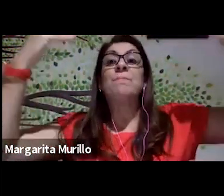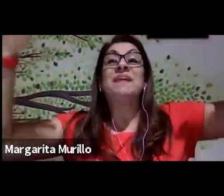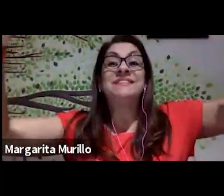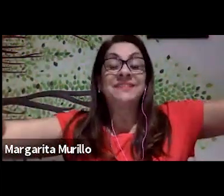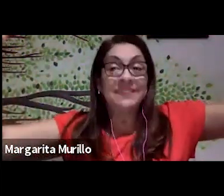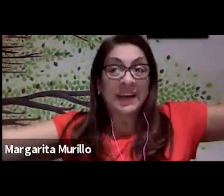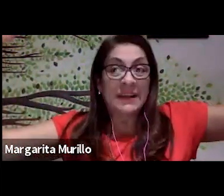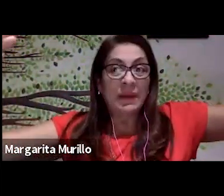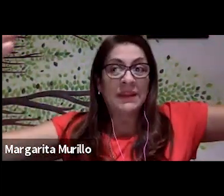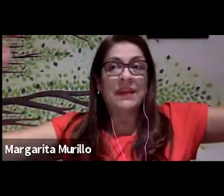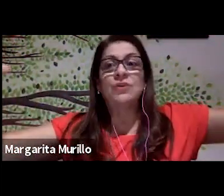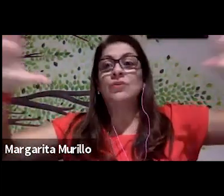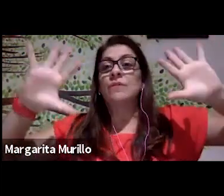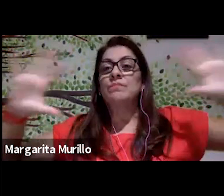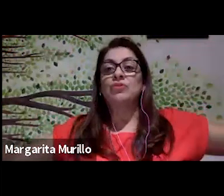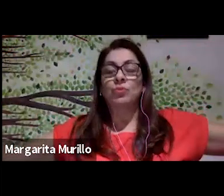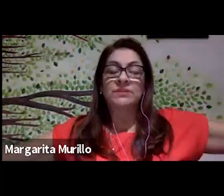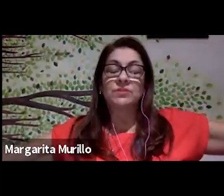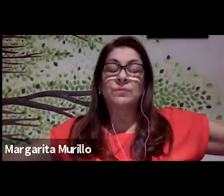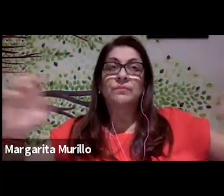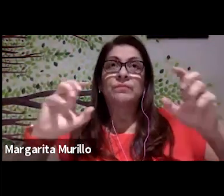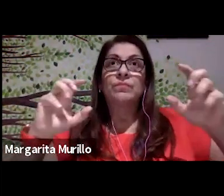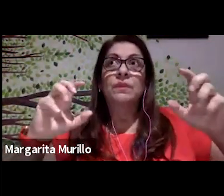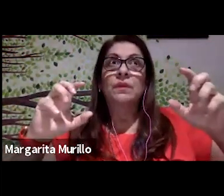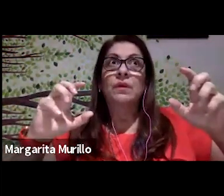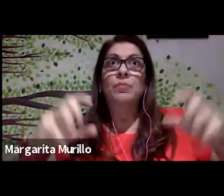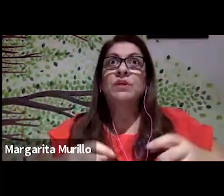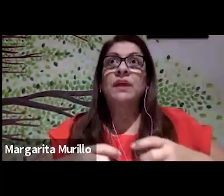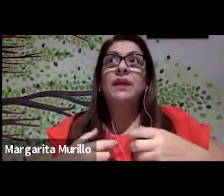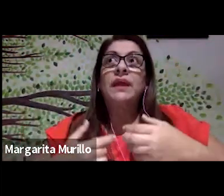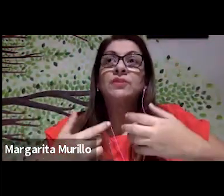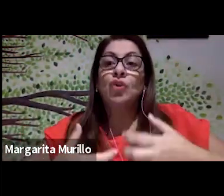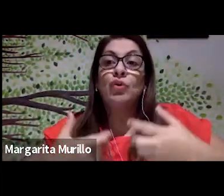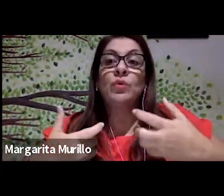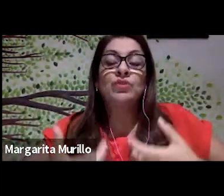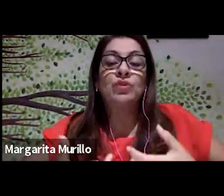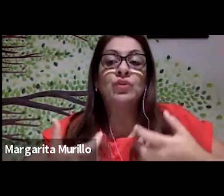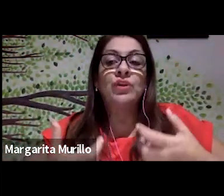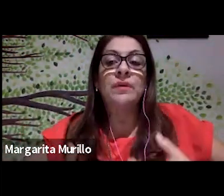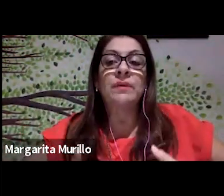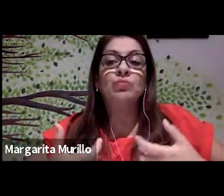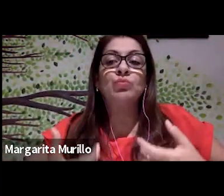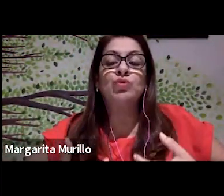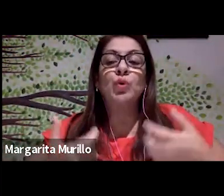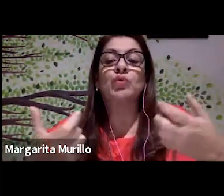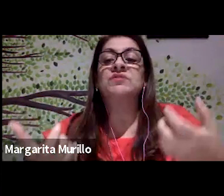a representar el imaginario de todo esto porque en todo encuentro erótico debe haber un mutuo